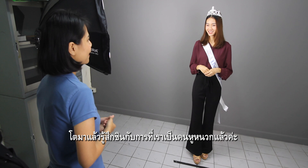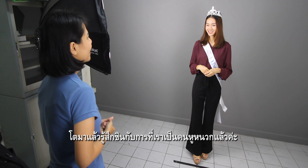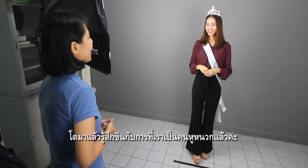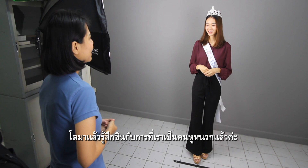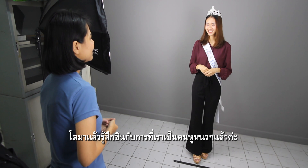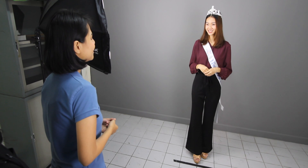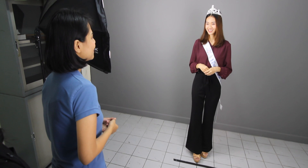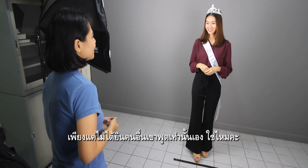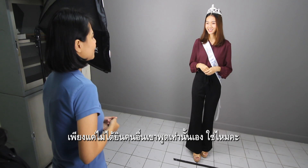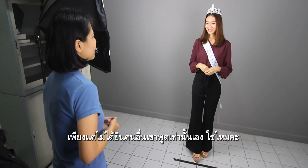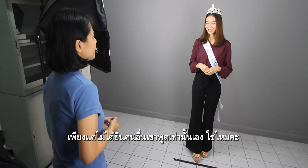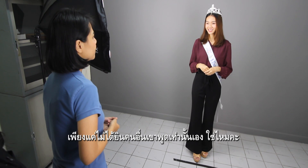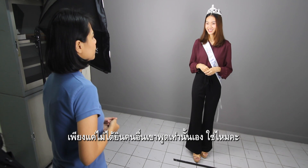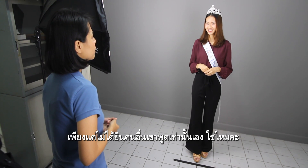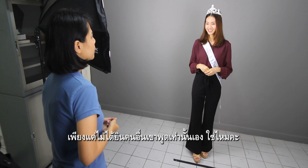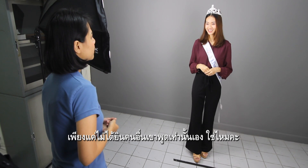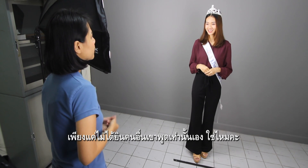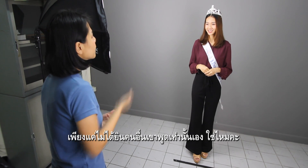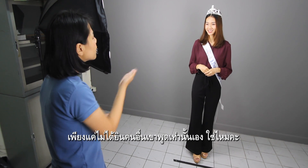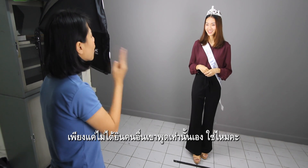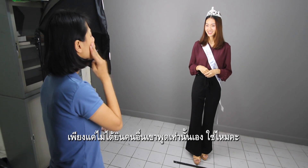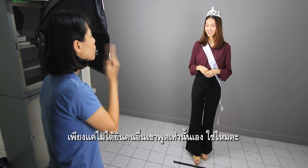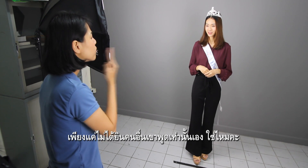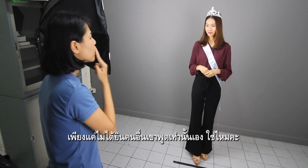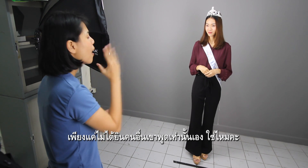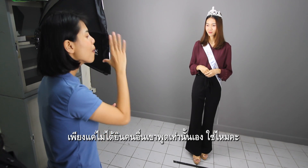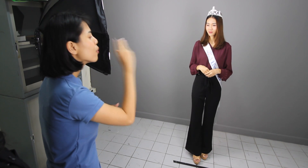ก ค่ะแค่เพียงแค่ไม่ได้ยินคนอื่นก็พูดเท่านั้นเองใช่ไหมคะ